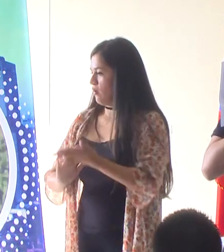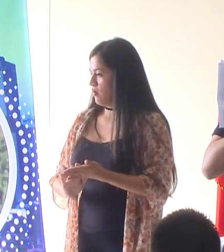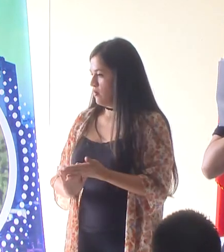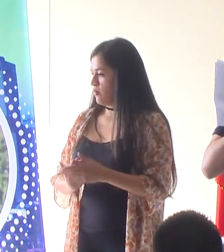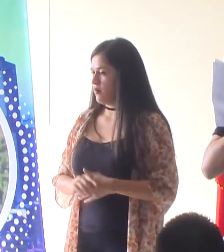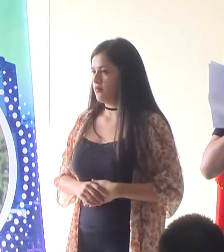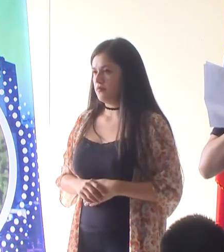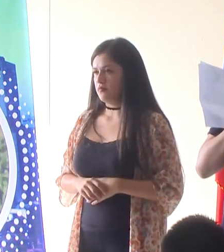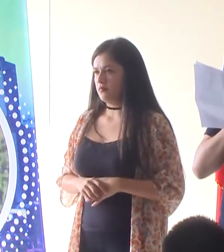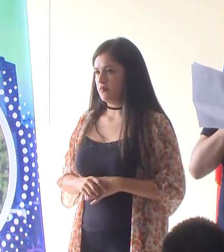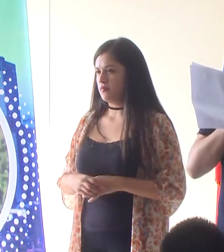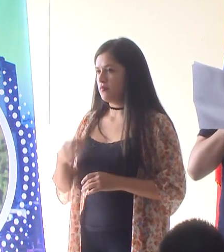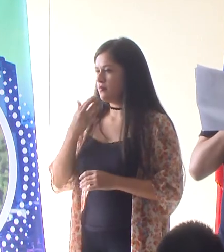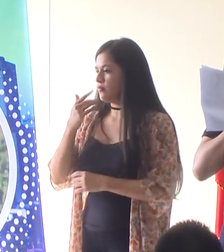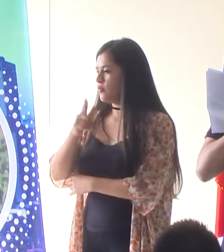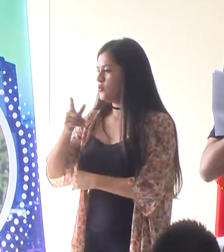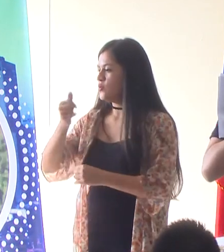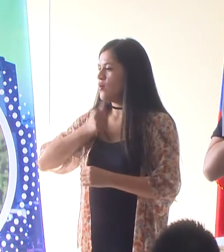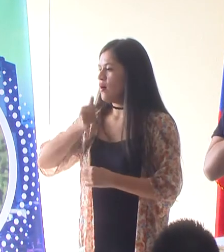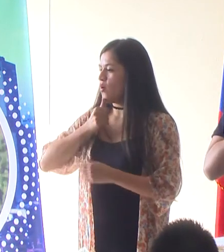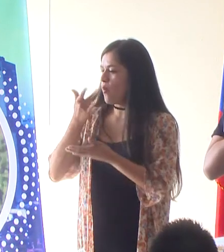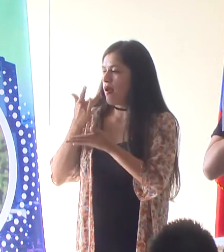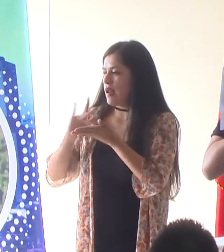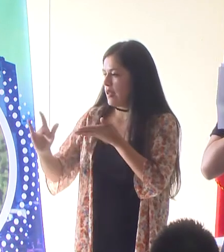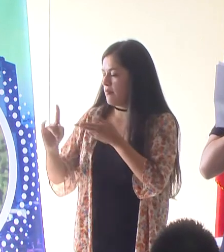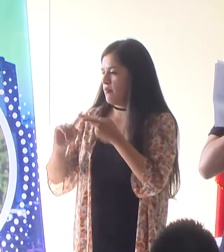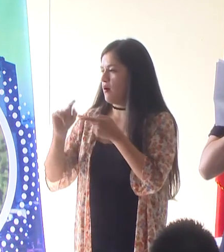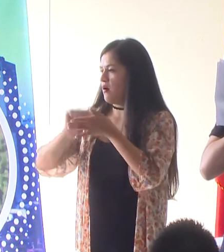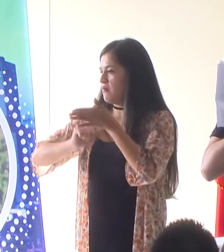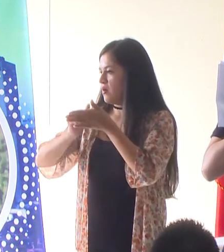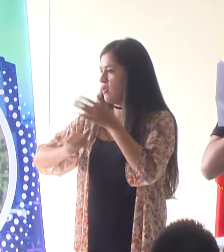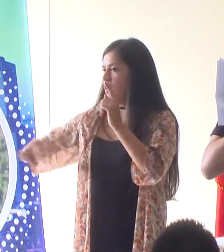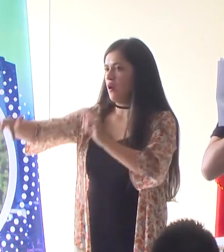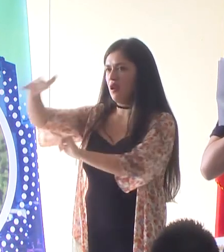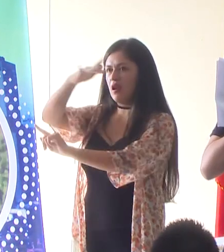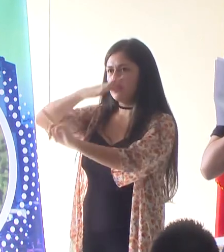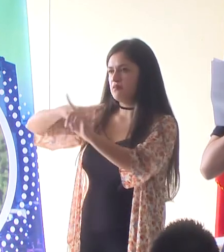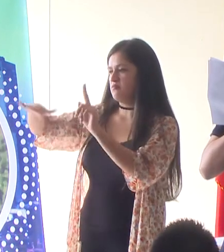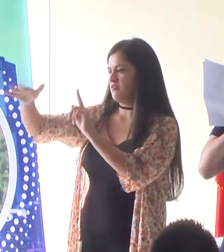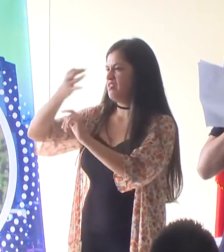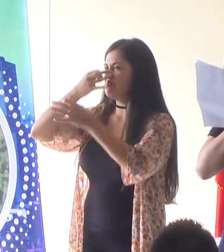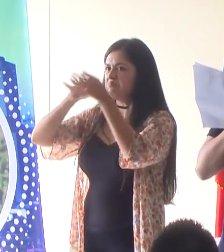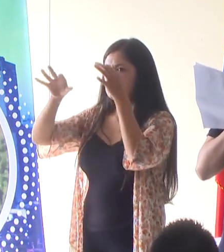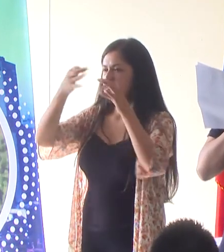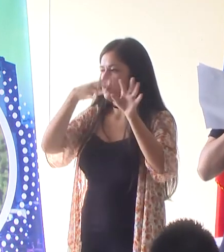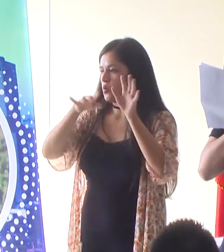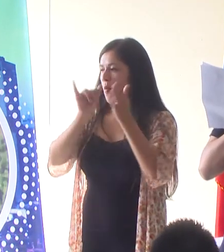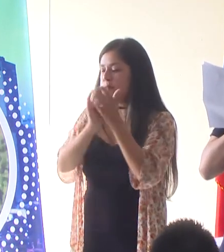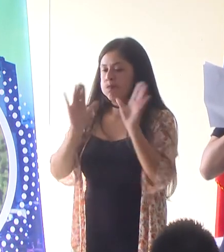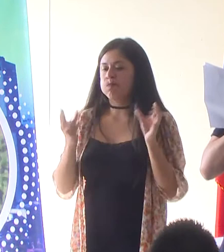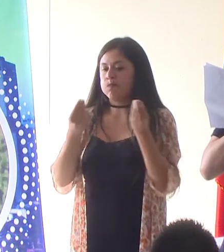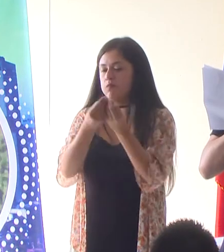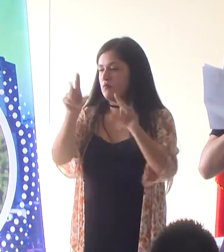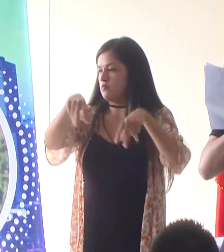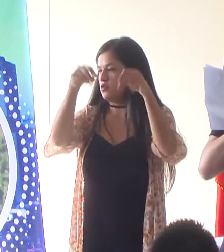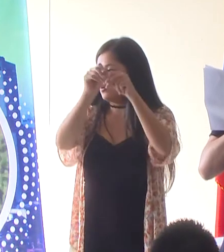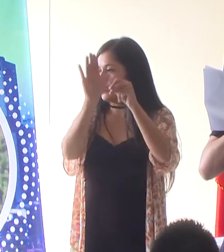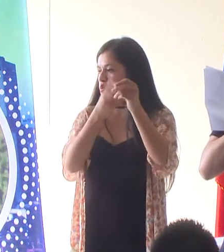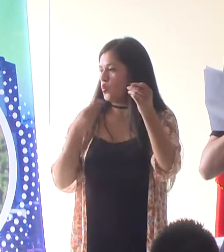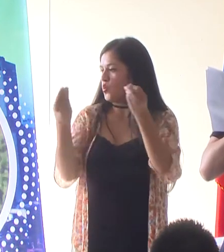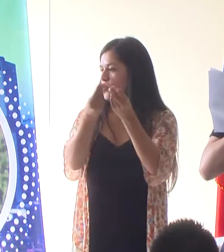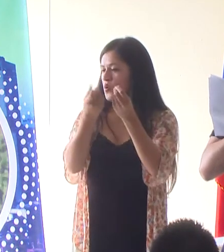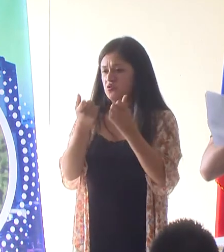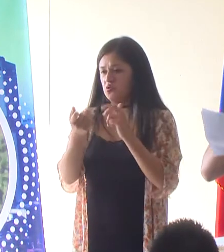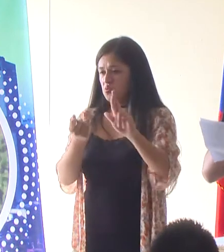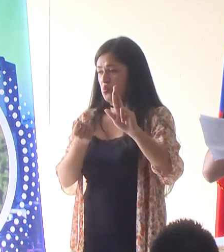deficitaria de agua potable en la presencia de material particulado en la atmósfera y como un todo social en la percepción de un